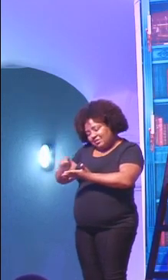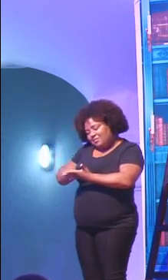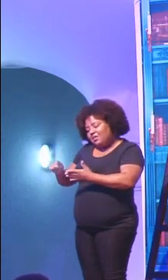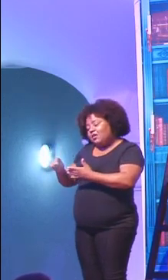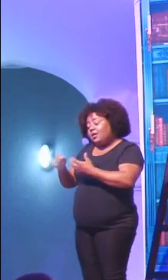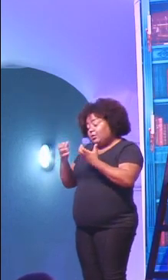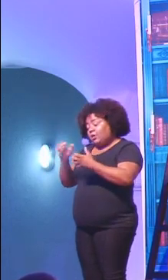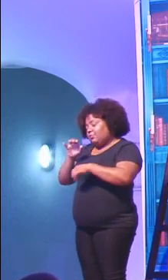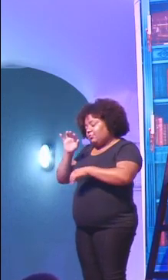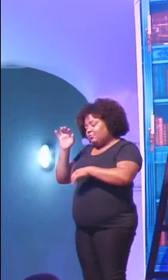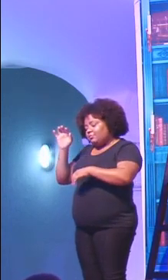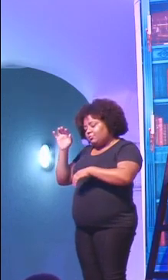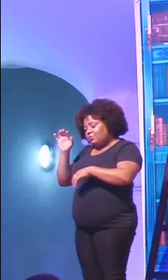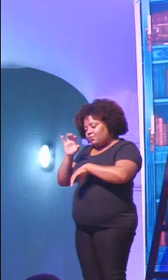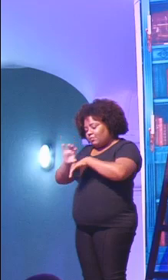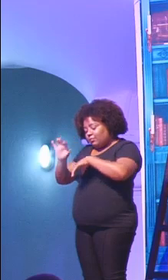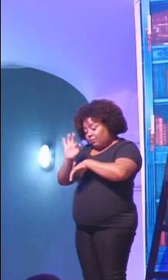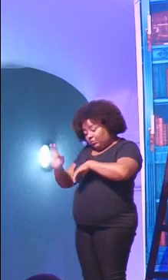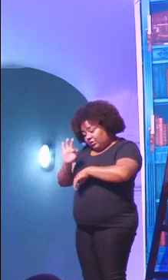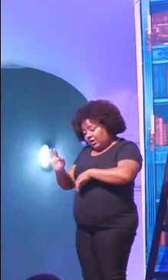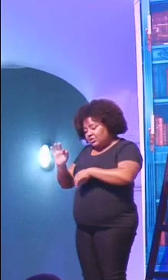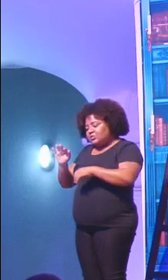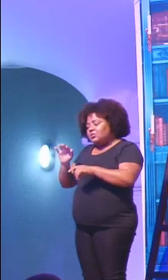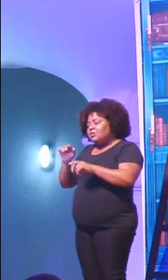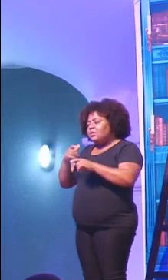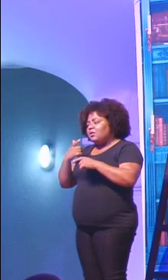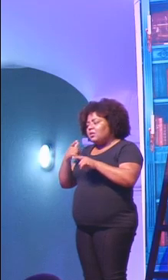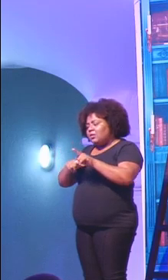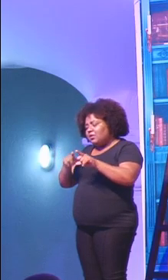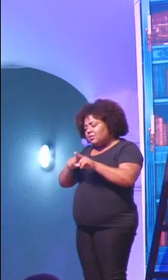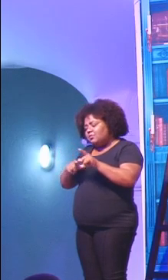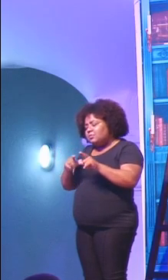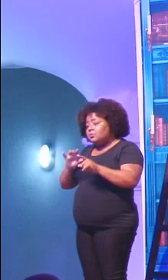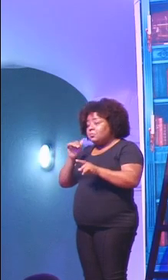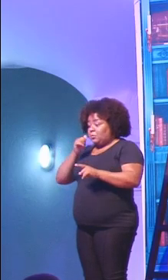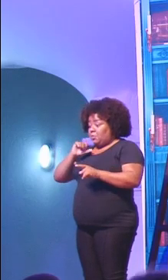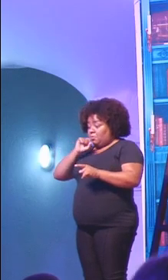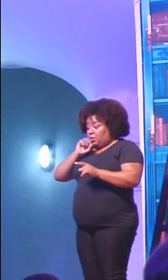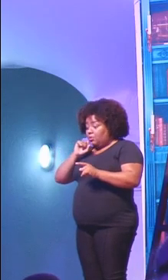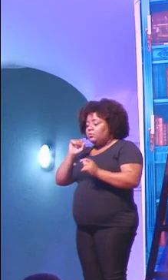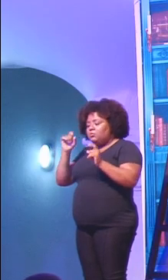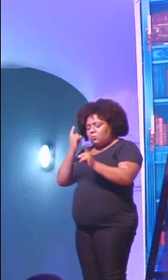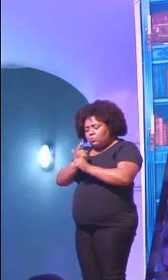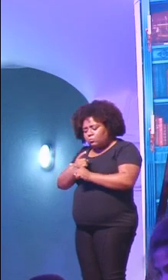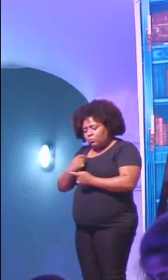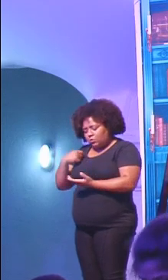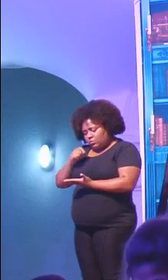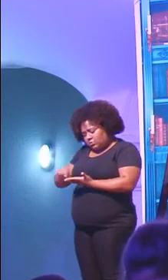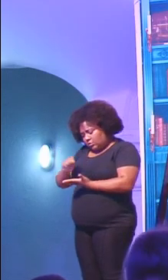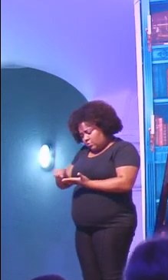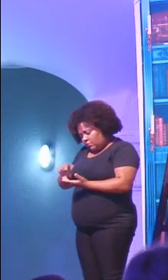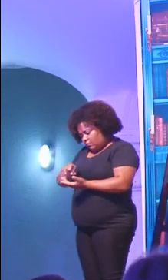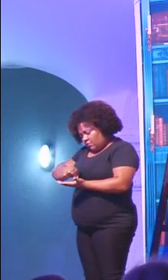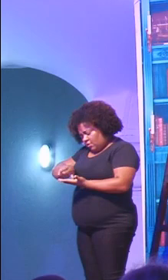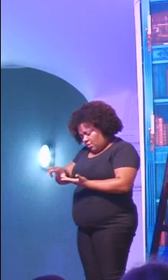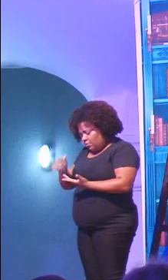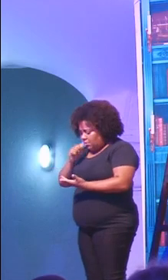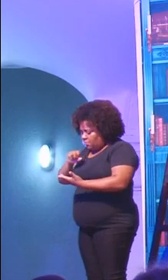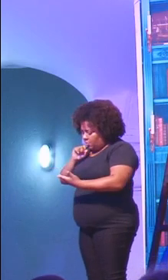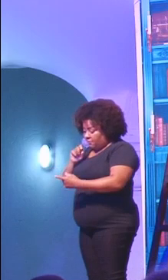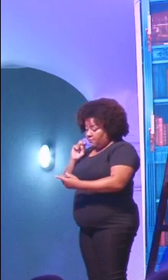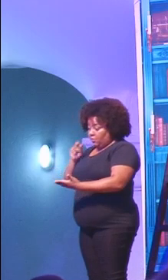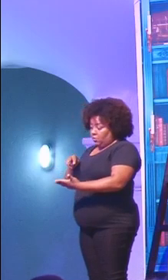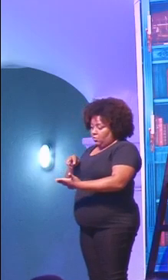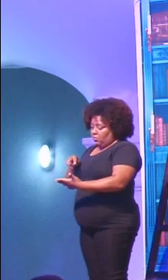sua, mas ficou preocupada com o que podia acontecer. Isso me fez parar de escrever, mas ainda é minha